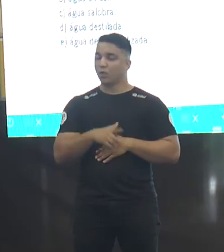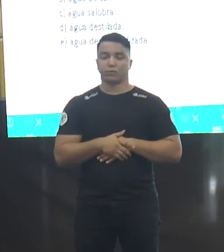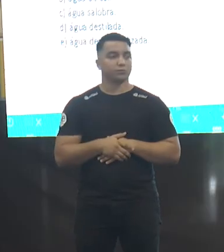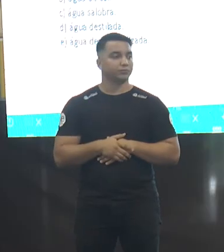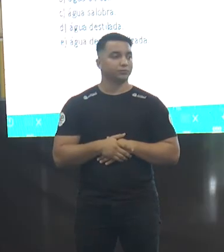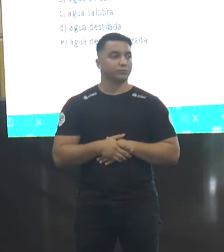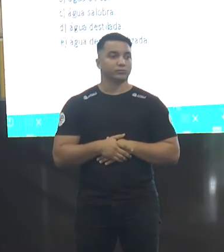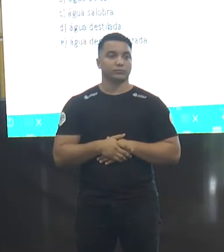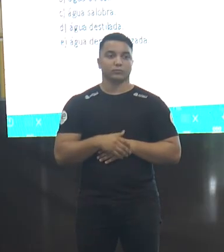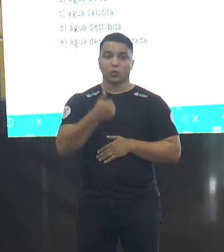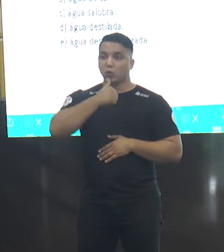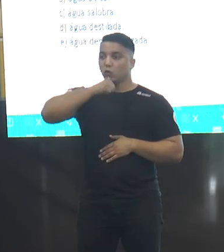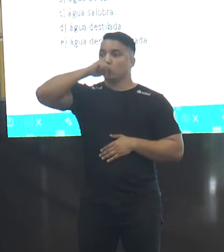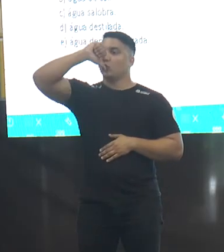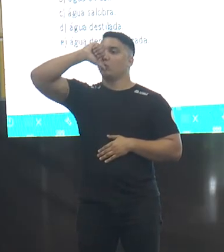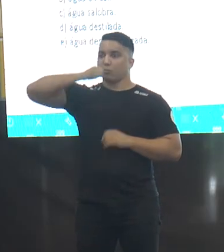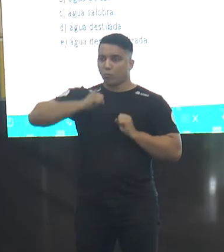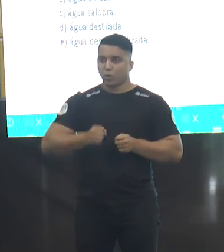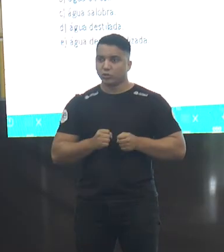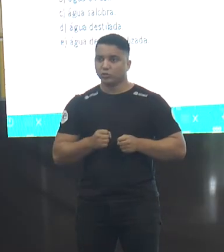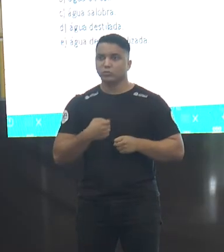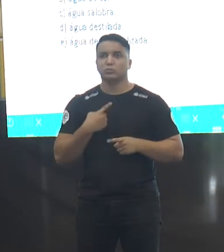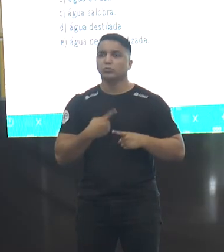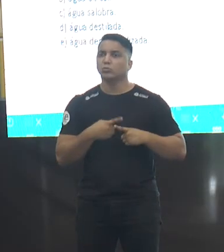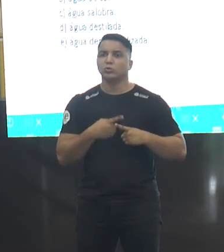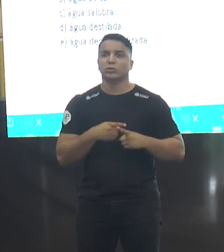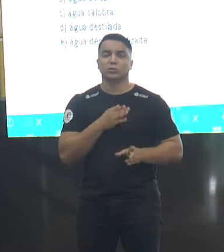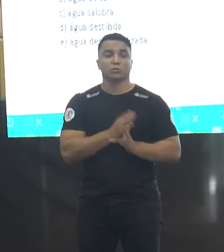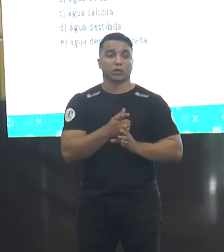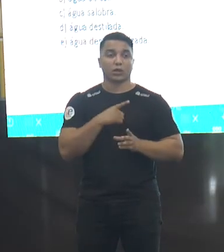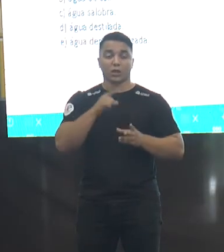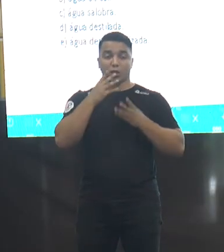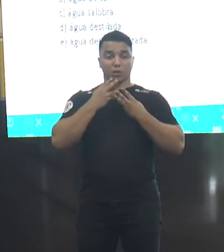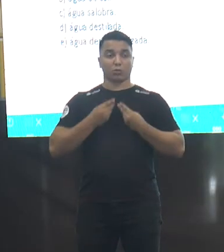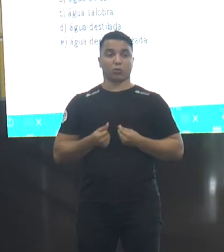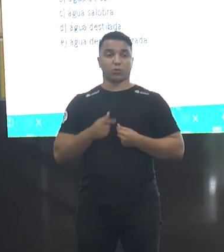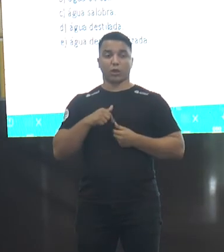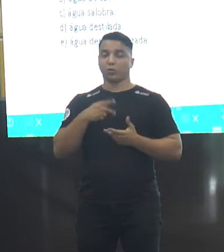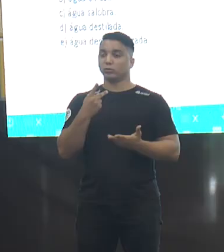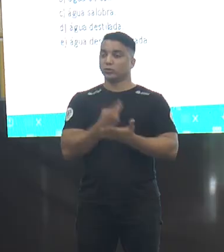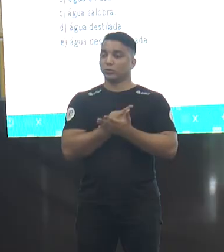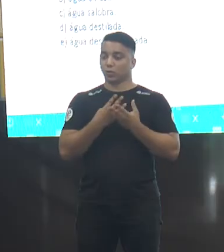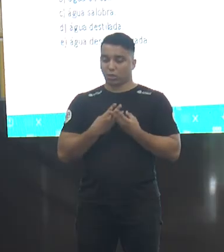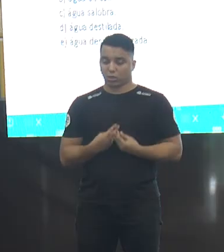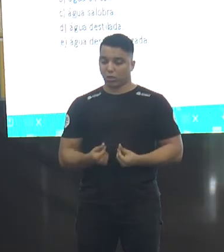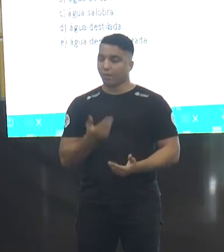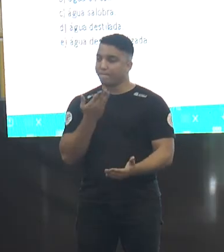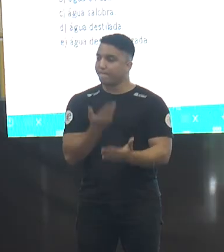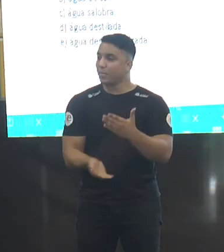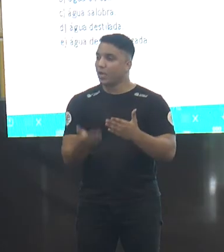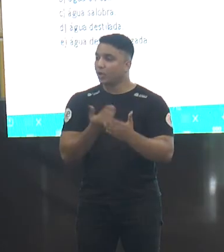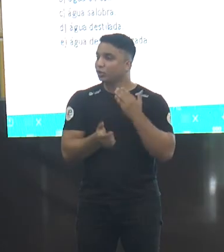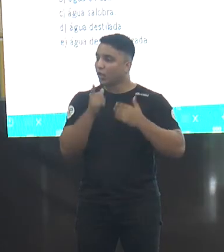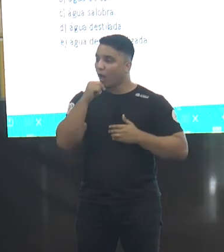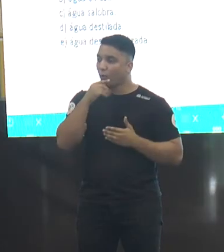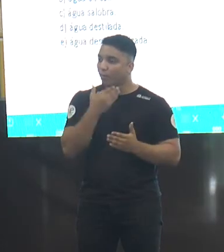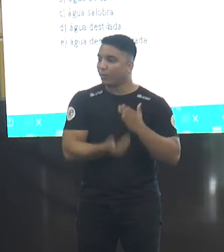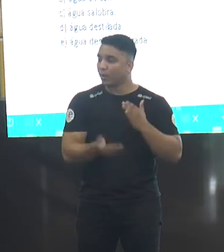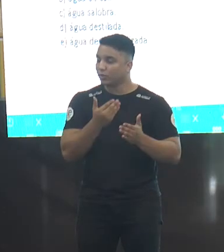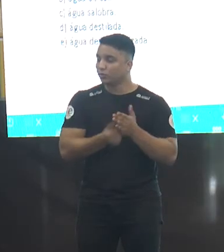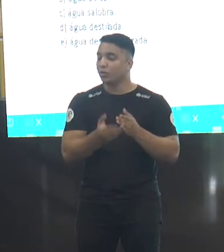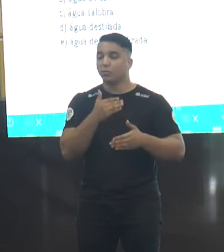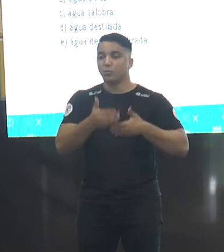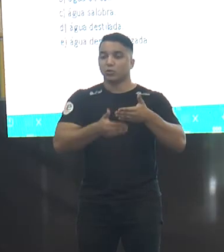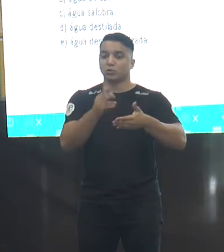que não é bom tomar água salgada, porque no lugar de hidratar, você se desidrata. Você perde água num